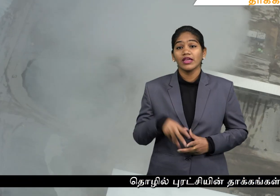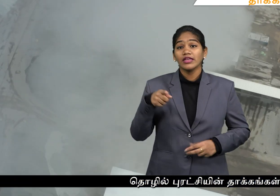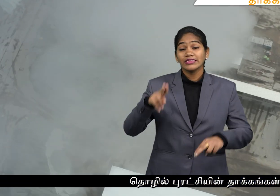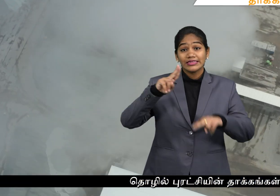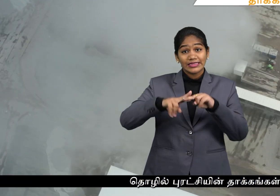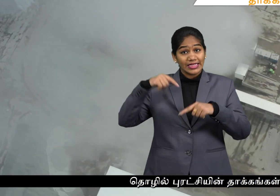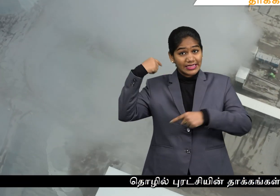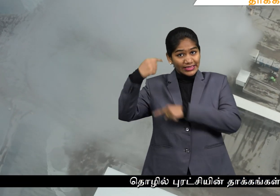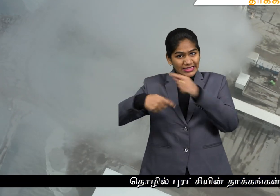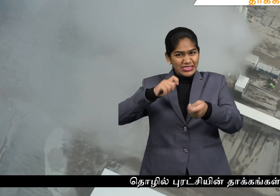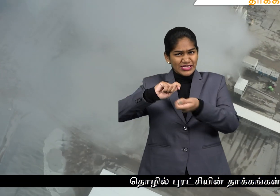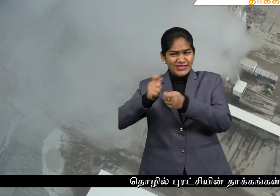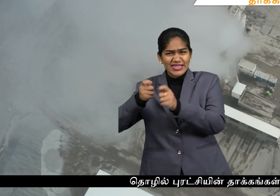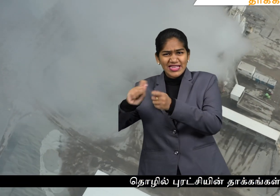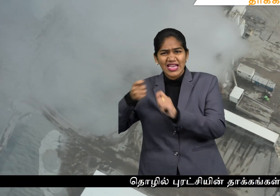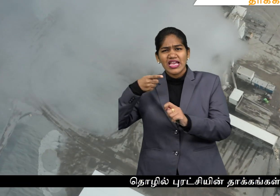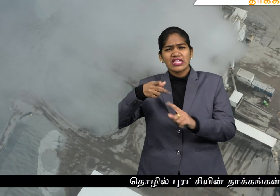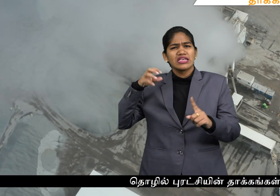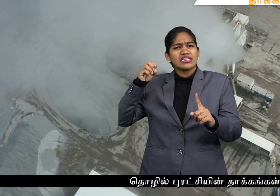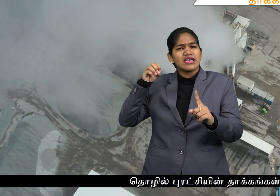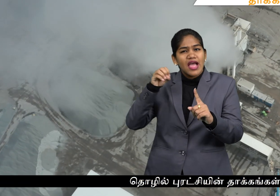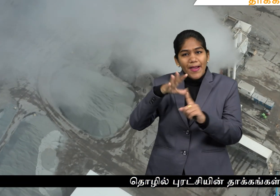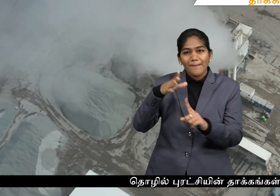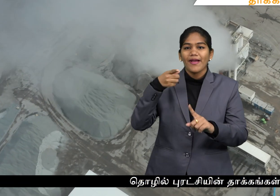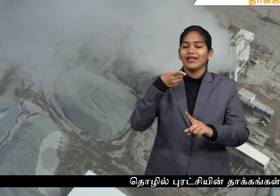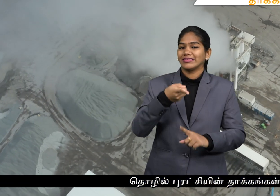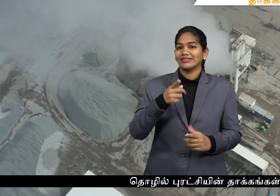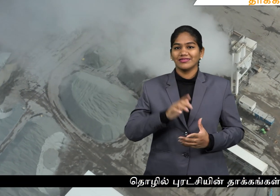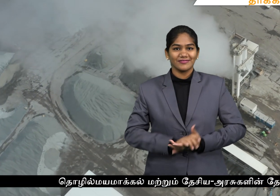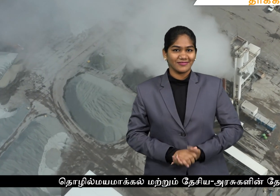தொழில் புரட்சியின் தாக்கங்கள்: